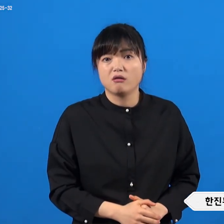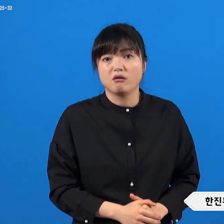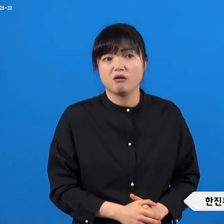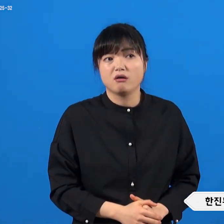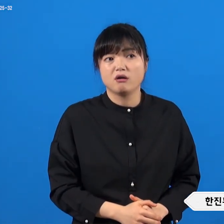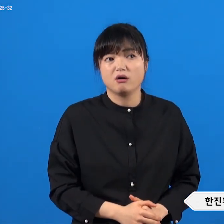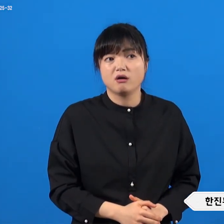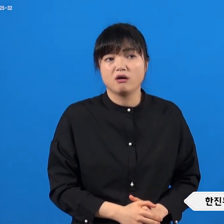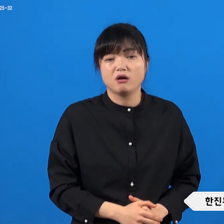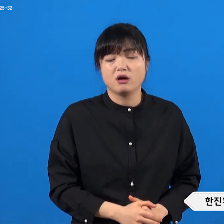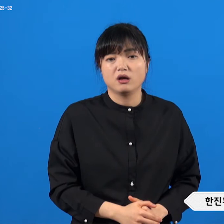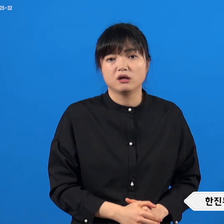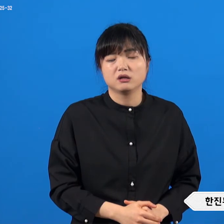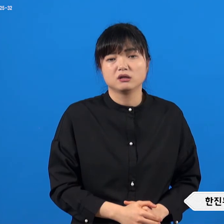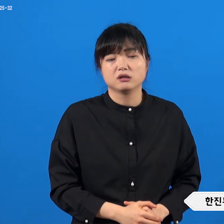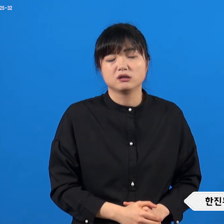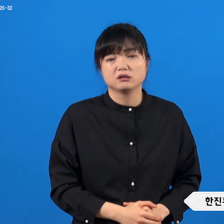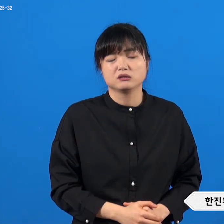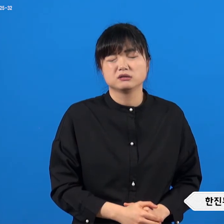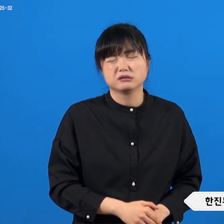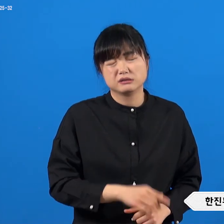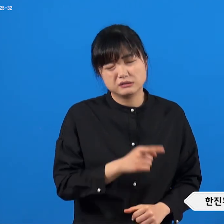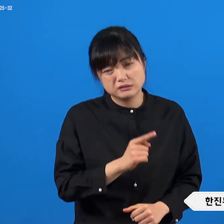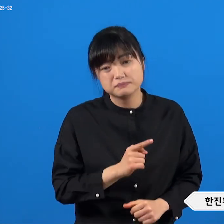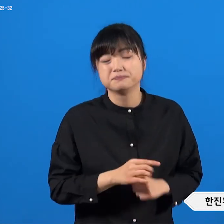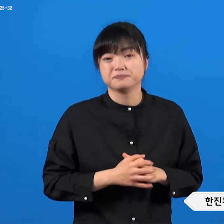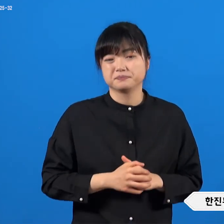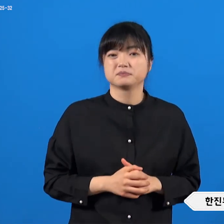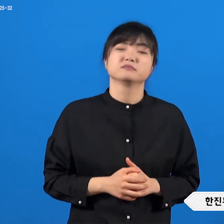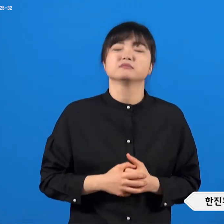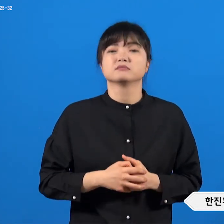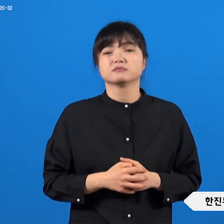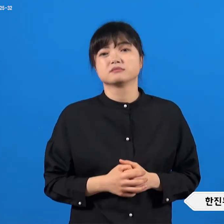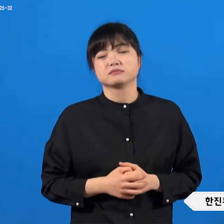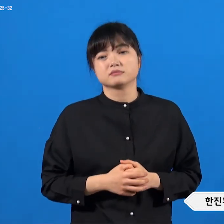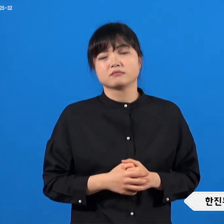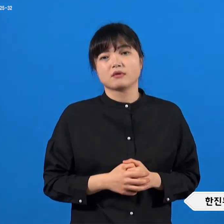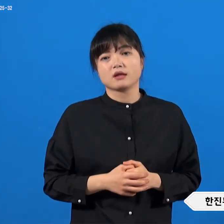잘못된 공로의식에 사로잡히면 그렇게 됩니다.